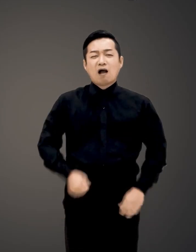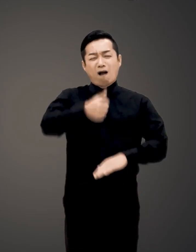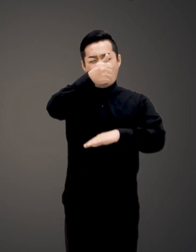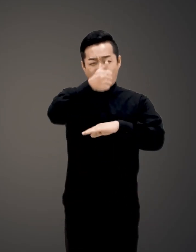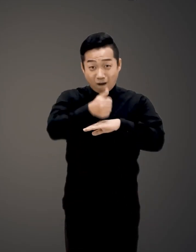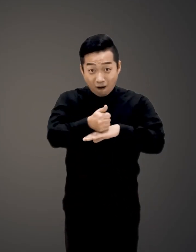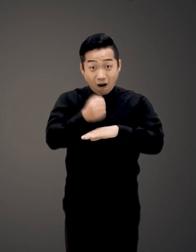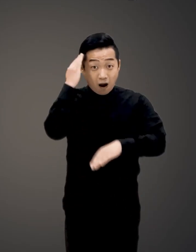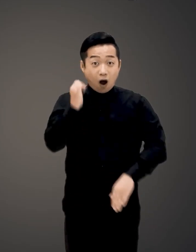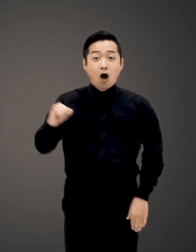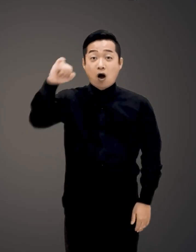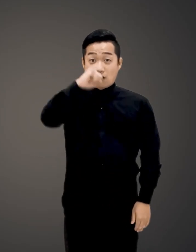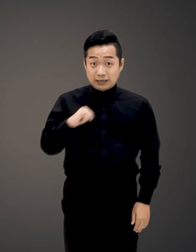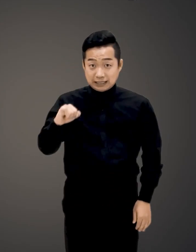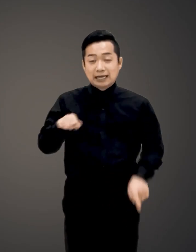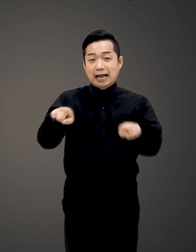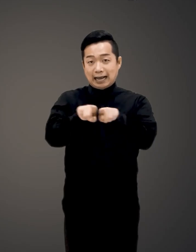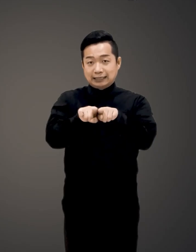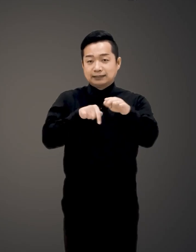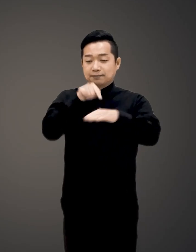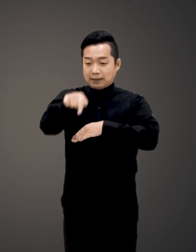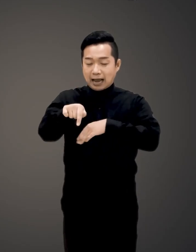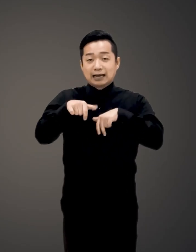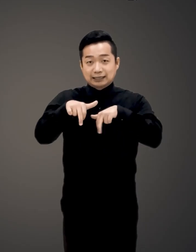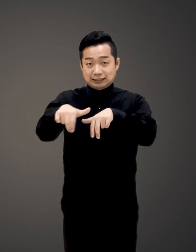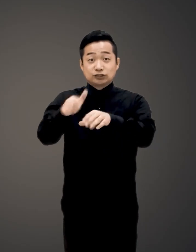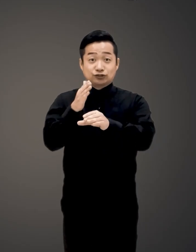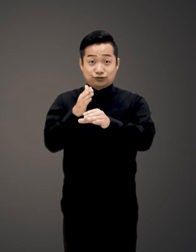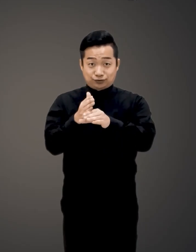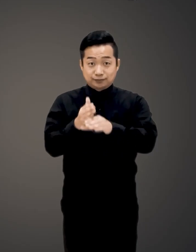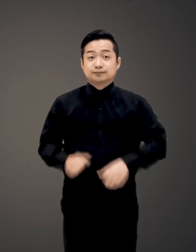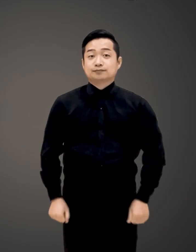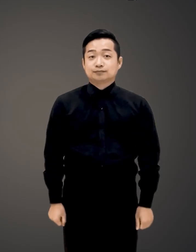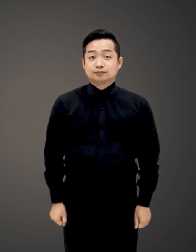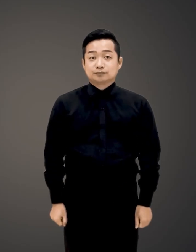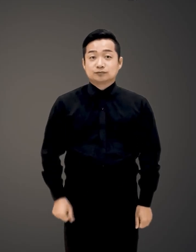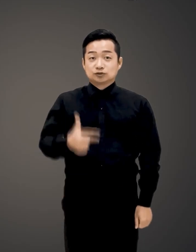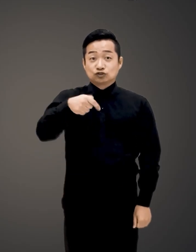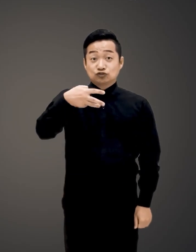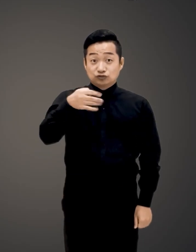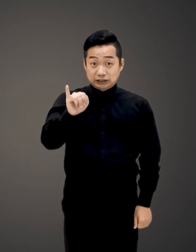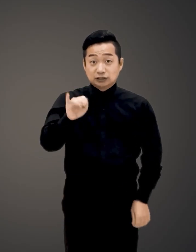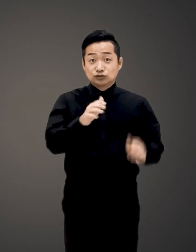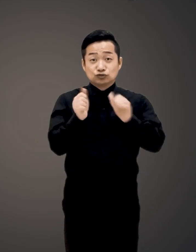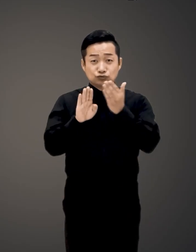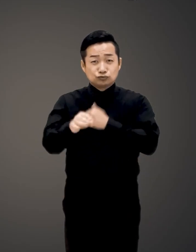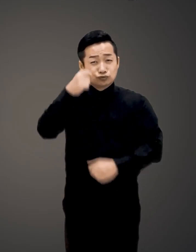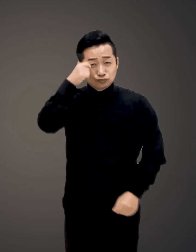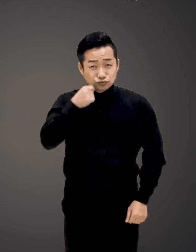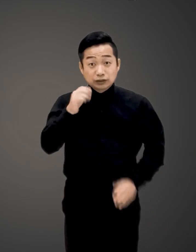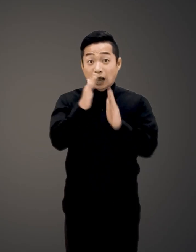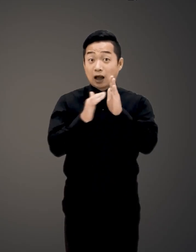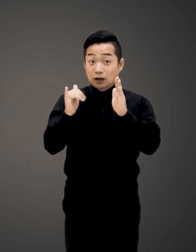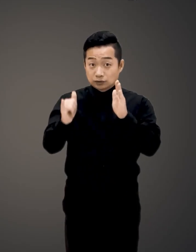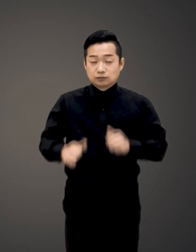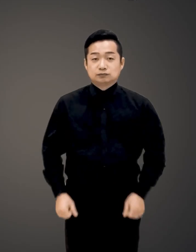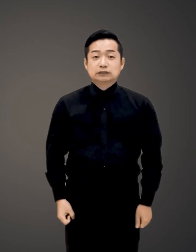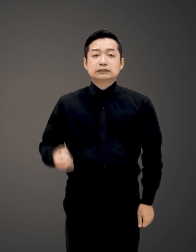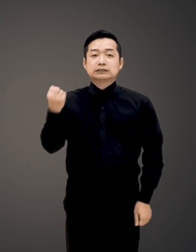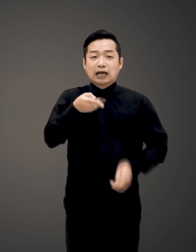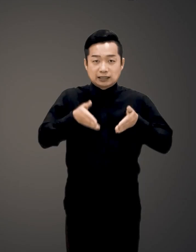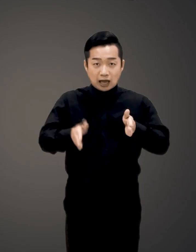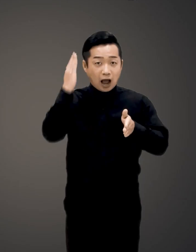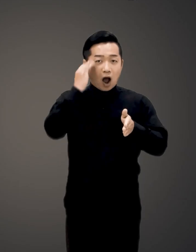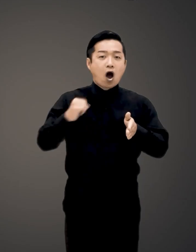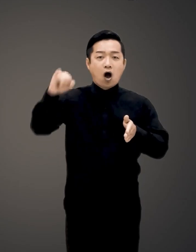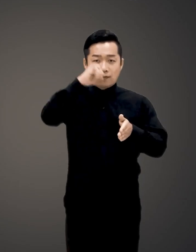우여곡절 끝에 거미와 함께 산책에 나선 가족들. 누리의 죽음으로 슬픔에 빠진 가족들은